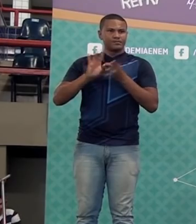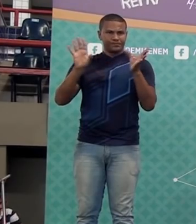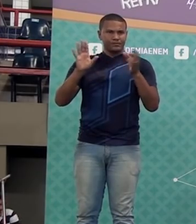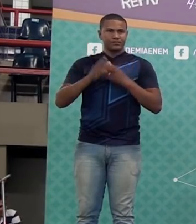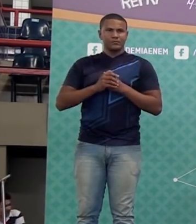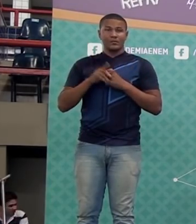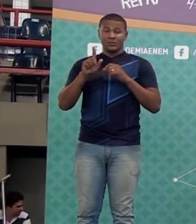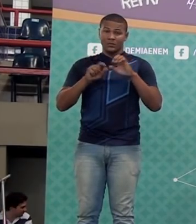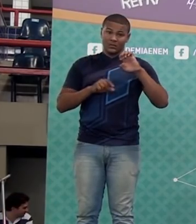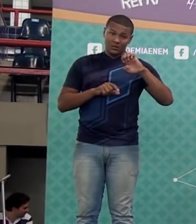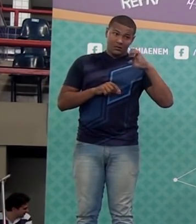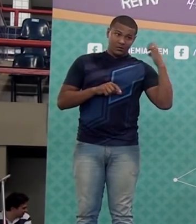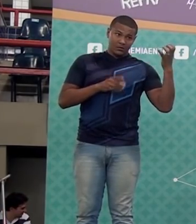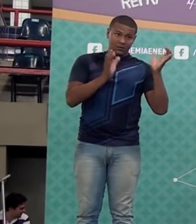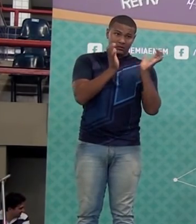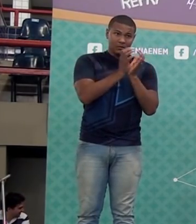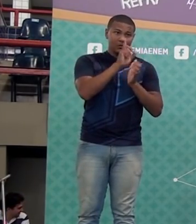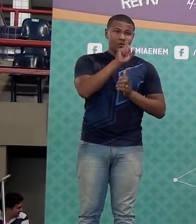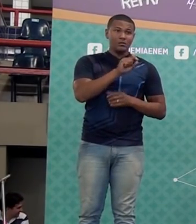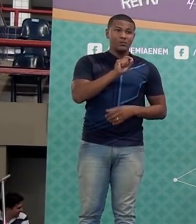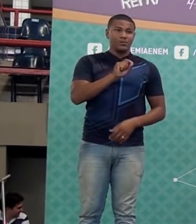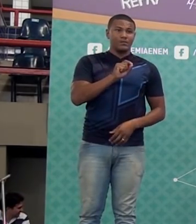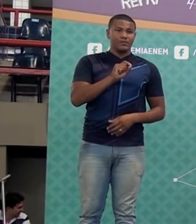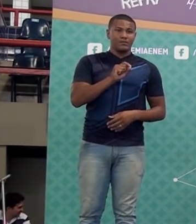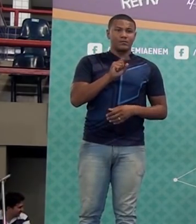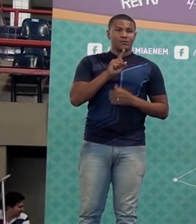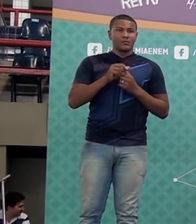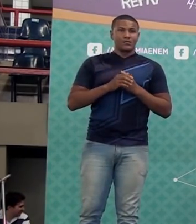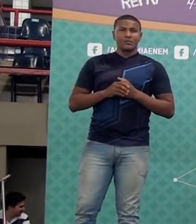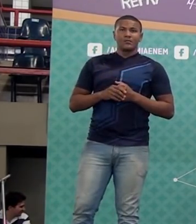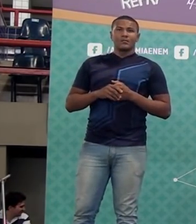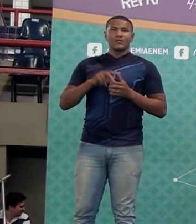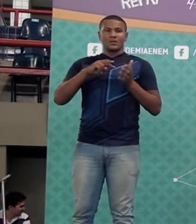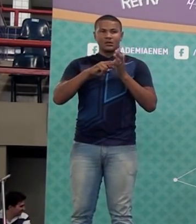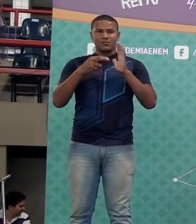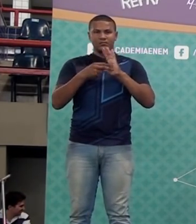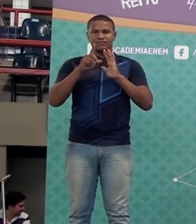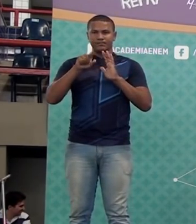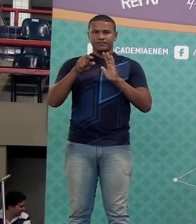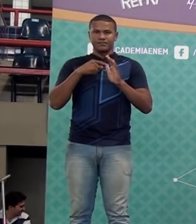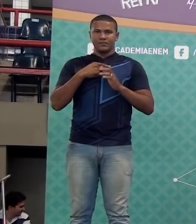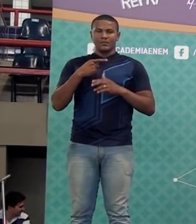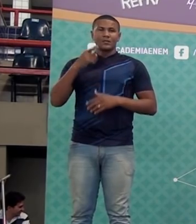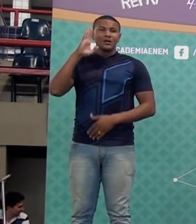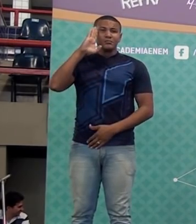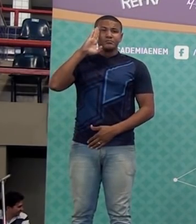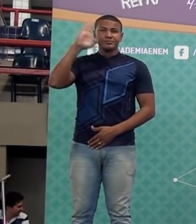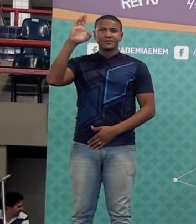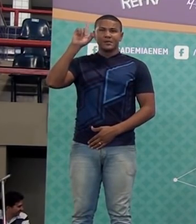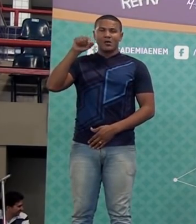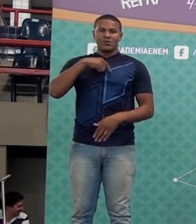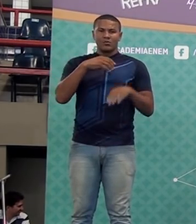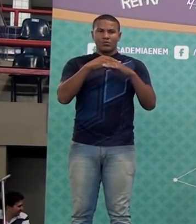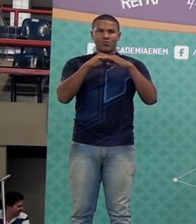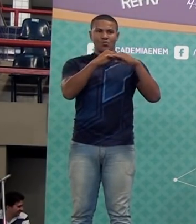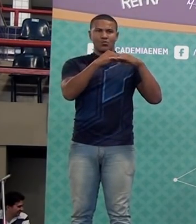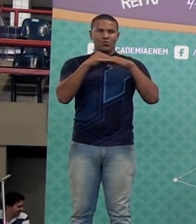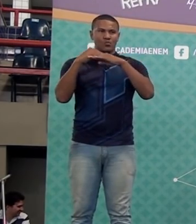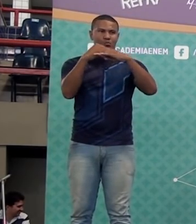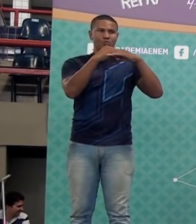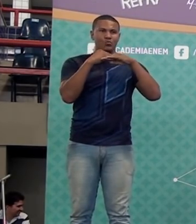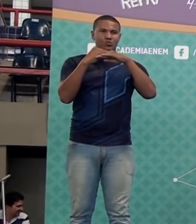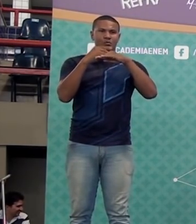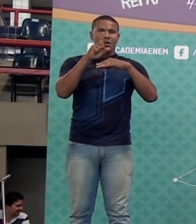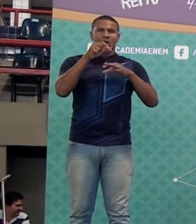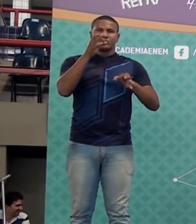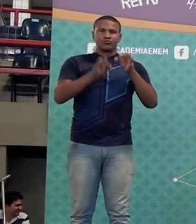de esquerda, o que é ser de esquerda? Ser de esquerda significa prioritariamente igualdade. Quem luta por